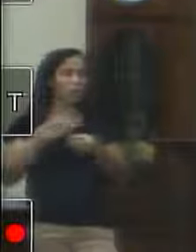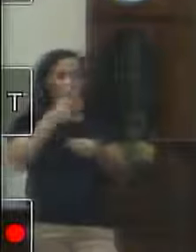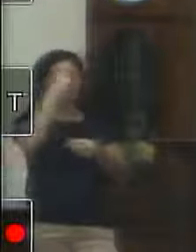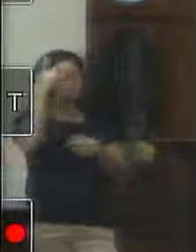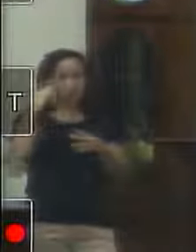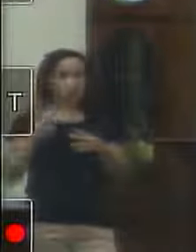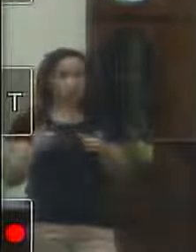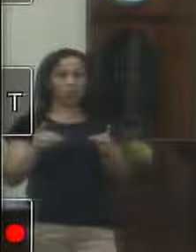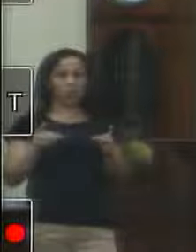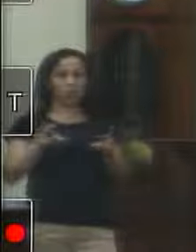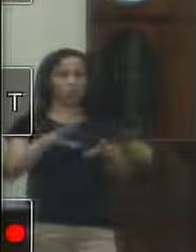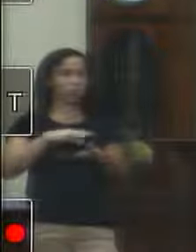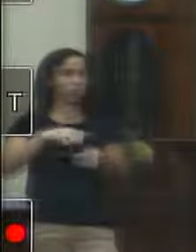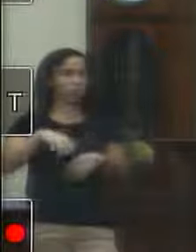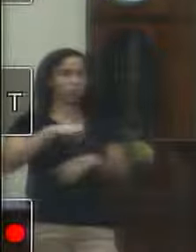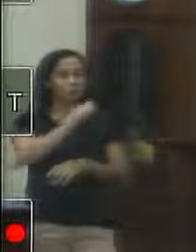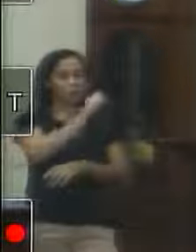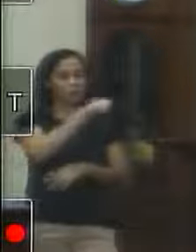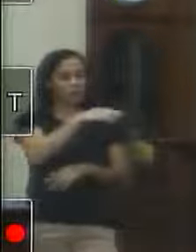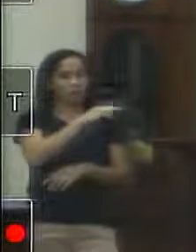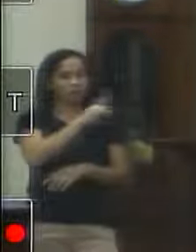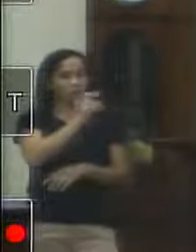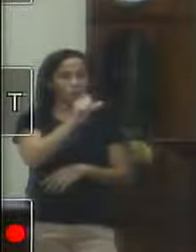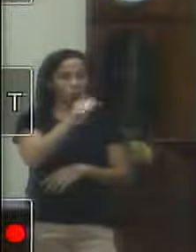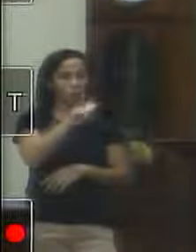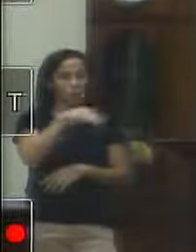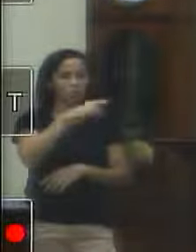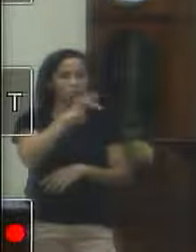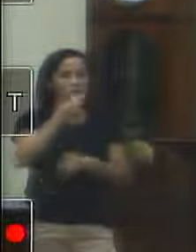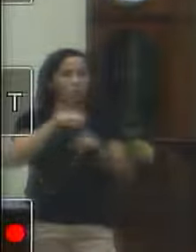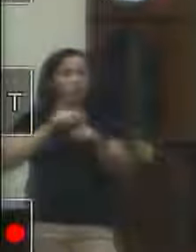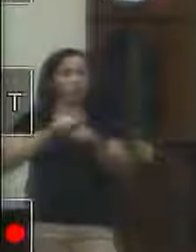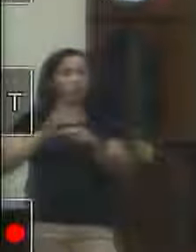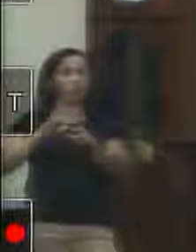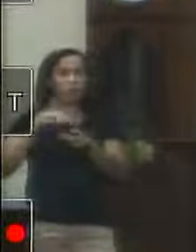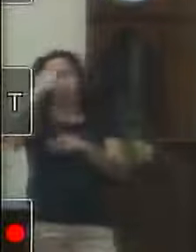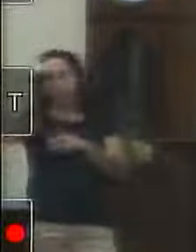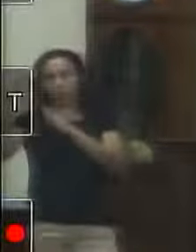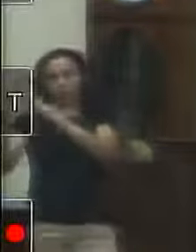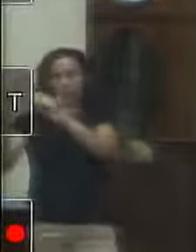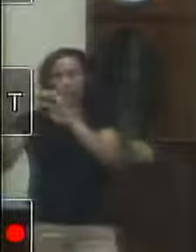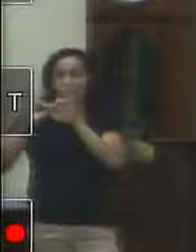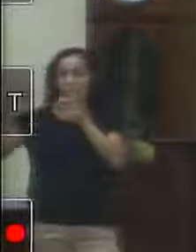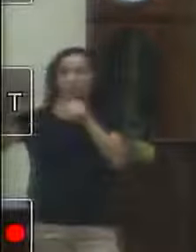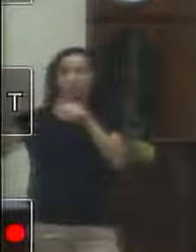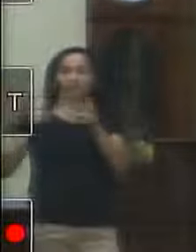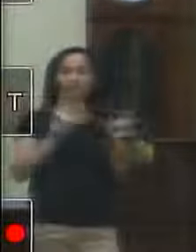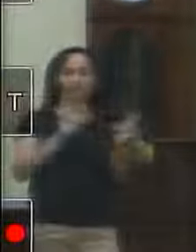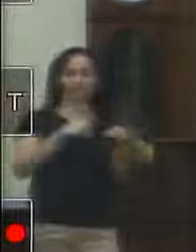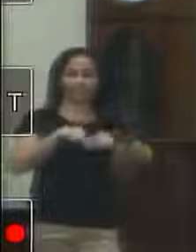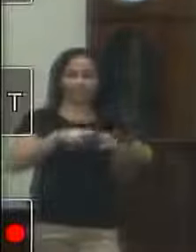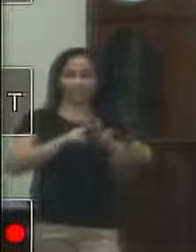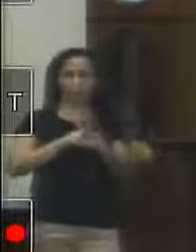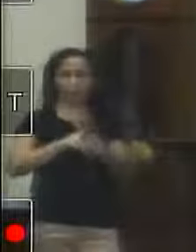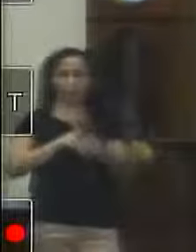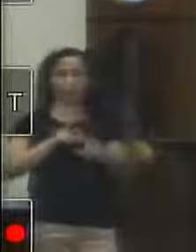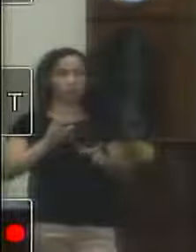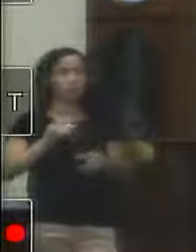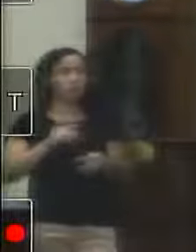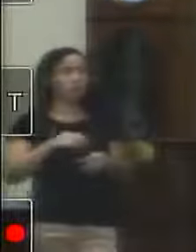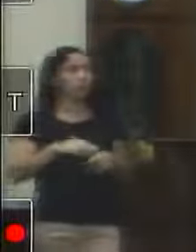ambulante, gente de fora vendendo as coisas em Parapeúna. Por isso, a presença de fiscais em Parapeúna. Não foi com